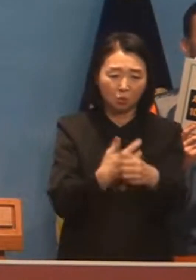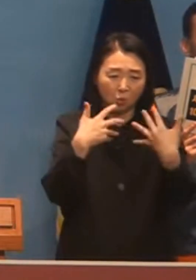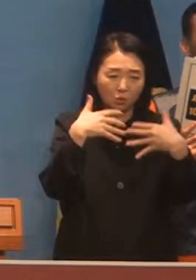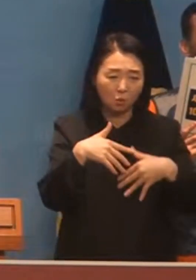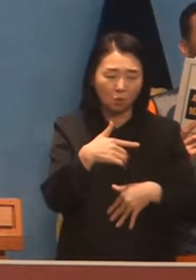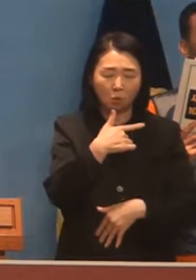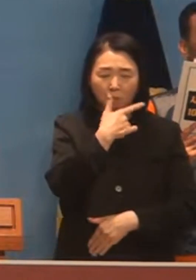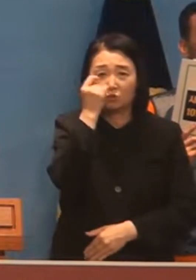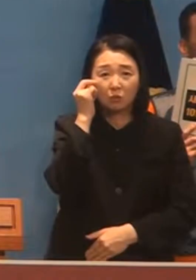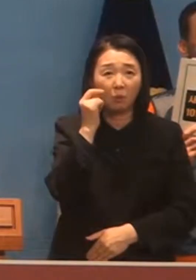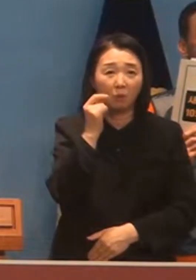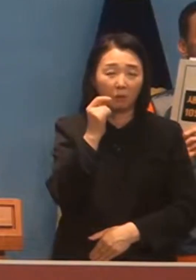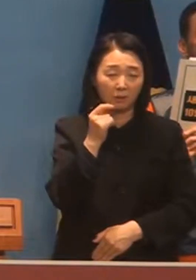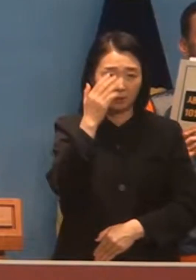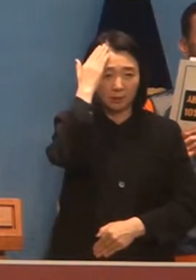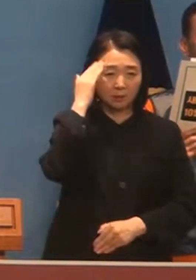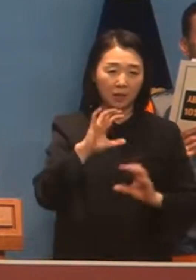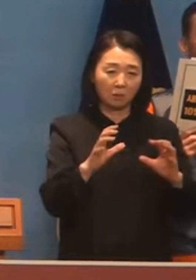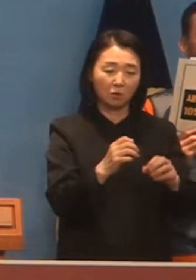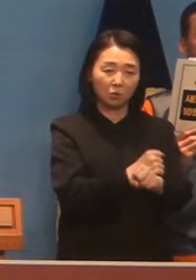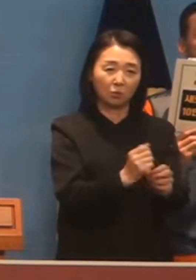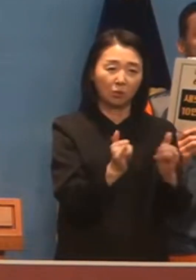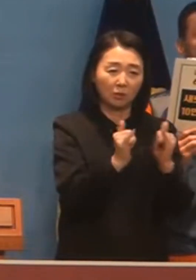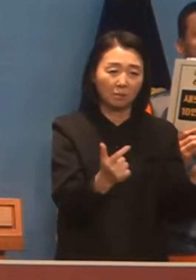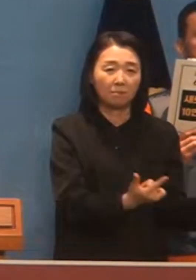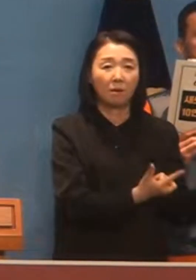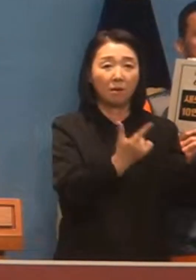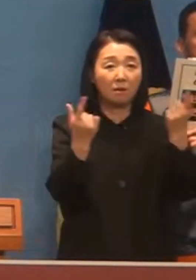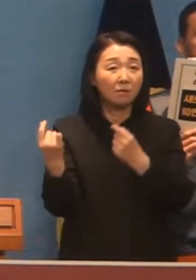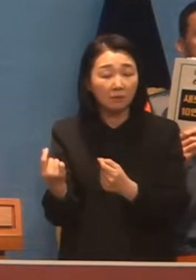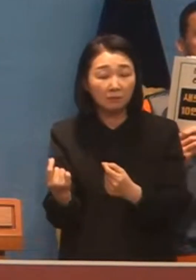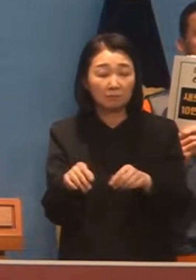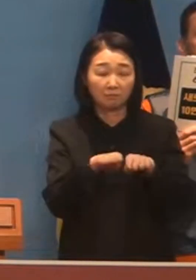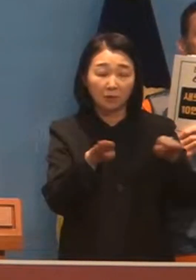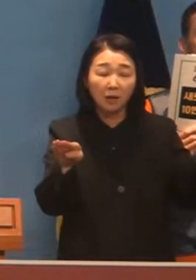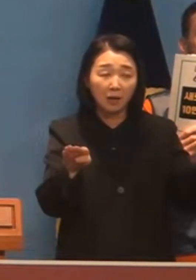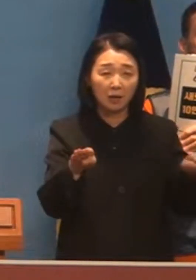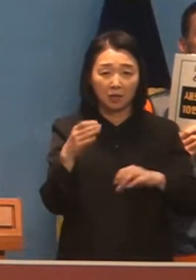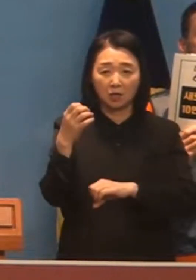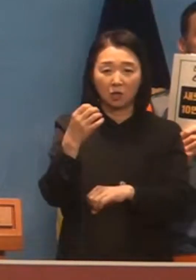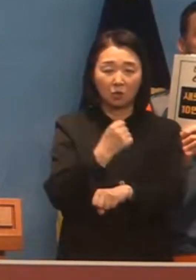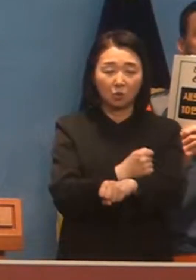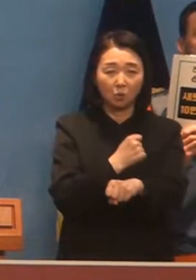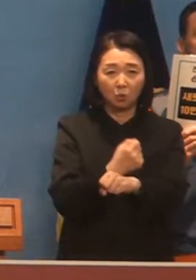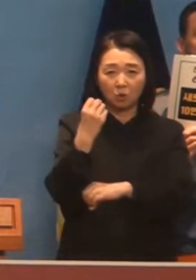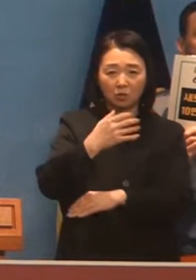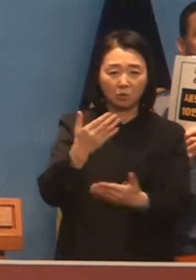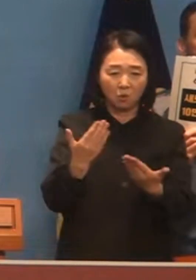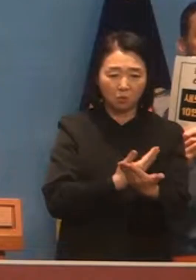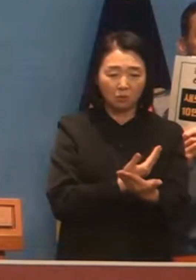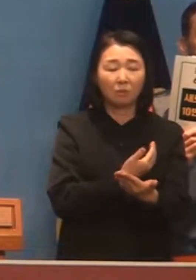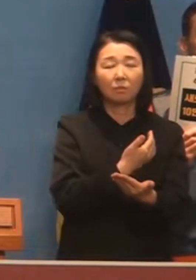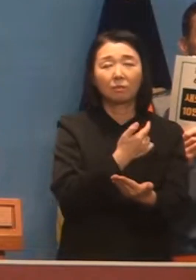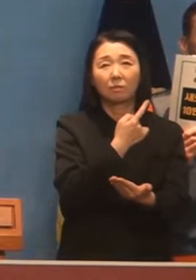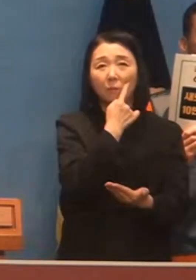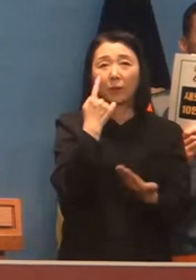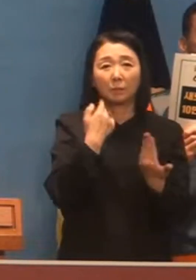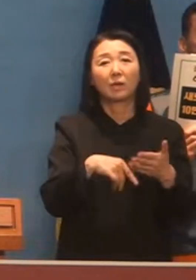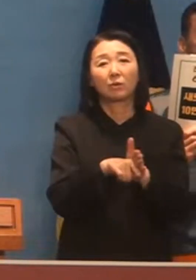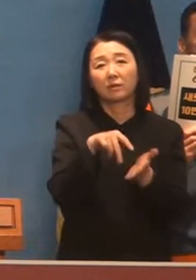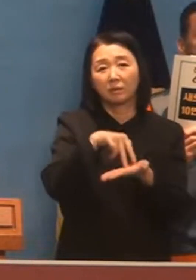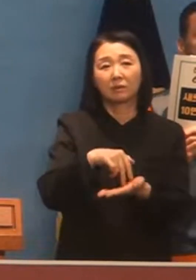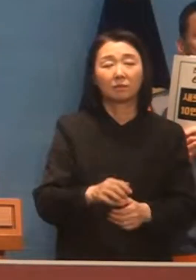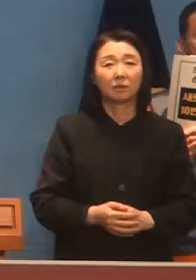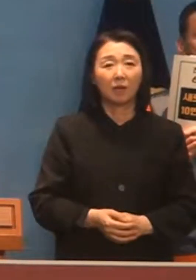개선하여 대한민국 노동자들이 평등하게 누리고 있는 노동기본권을 보장받기 위해서 이 자리에 섰습니다.